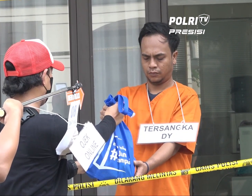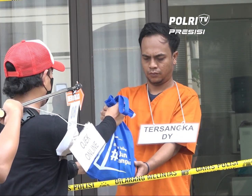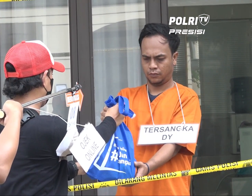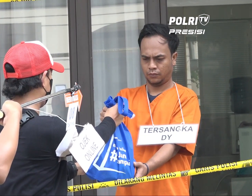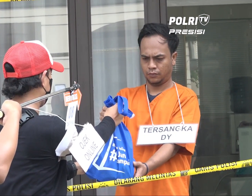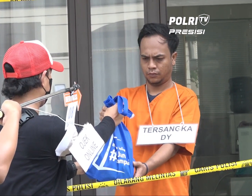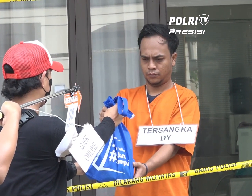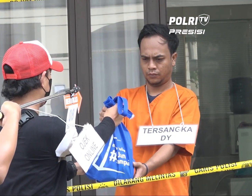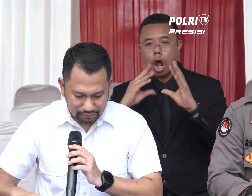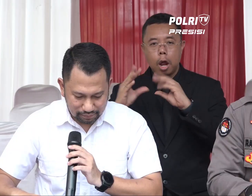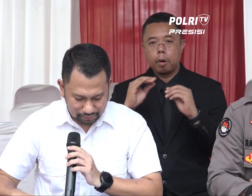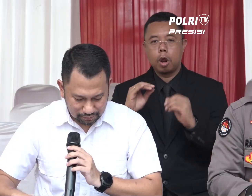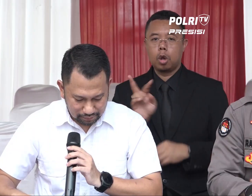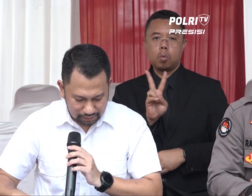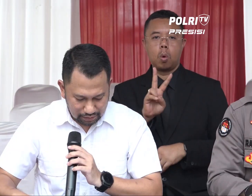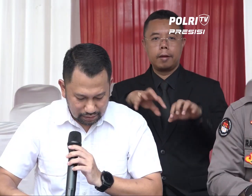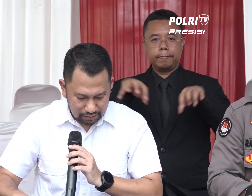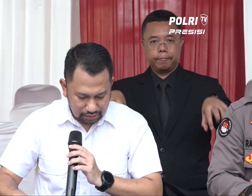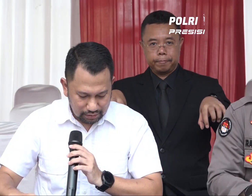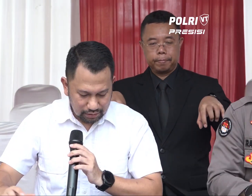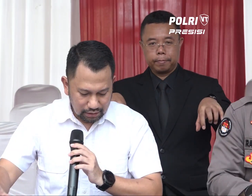Mereka saling berkomunikasi.